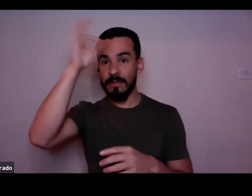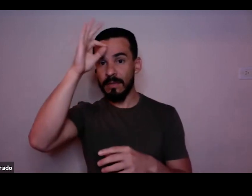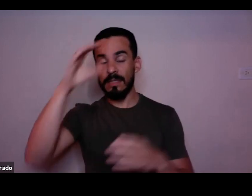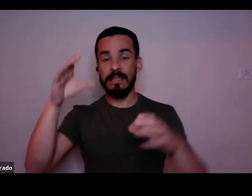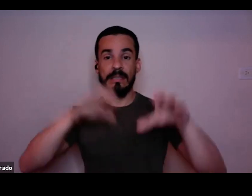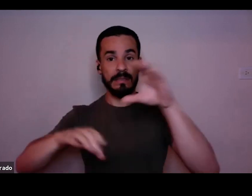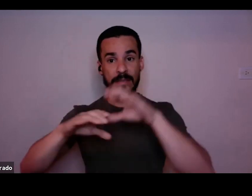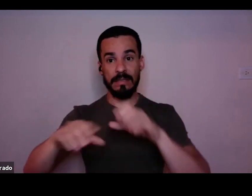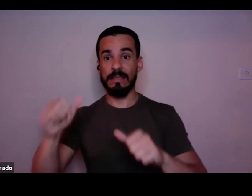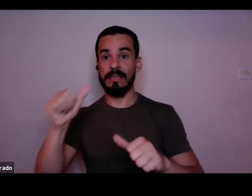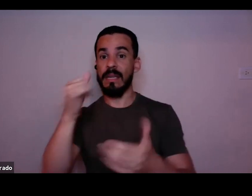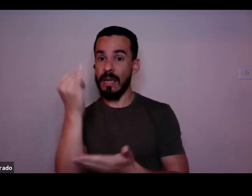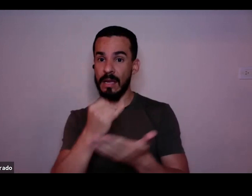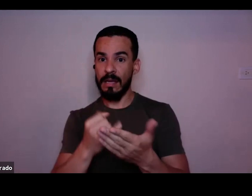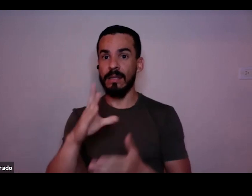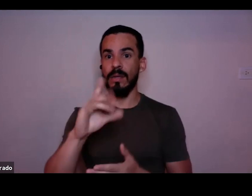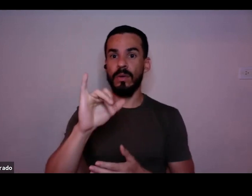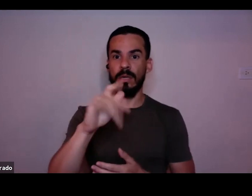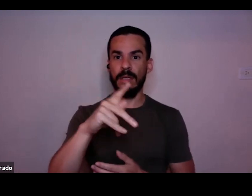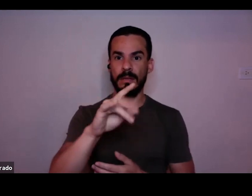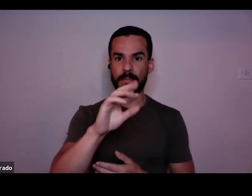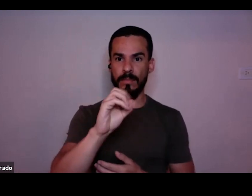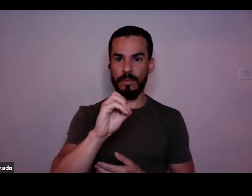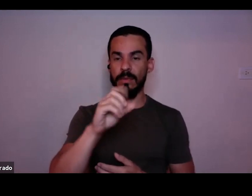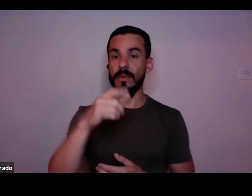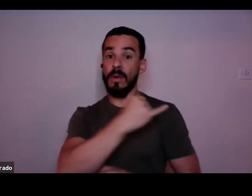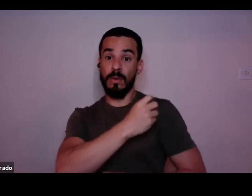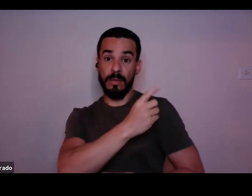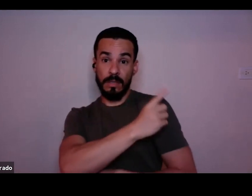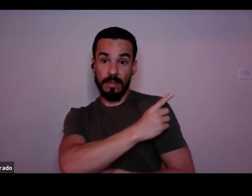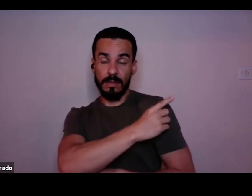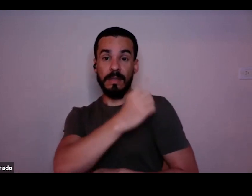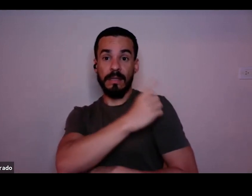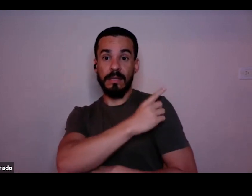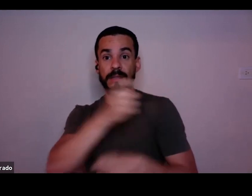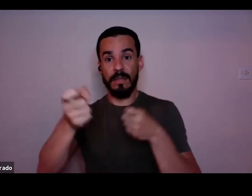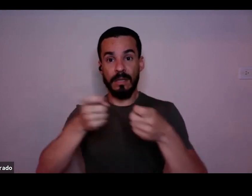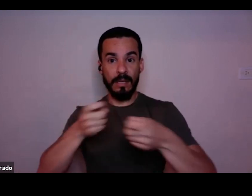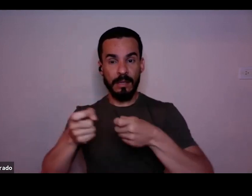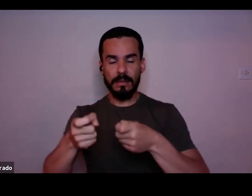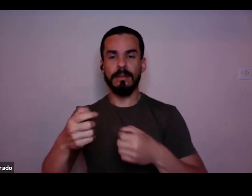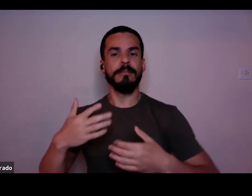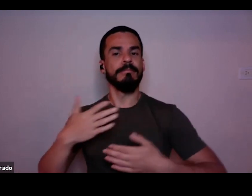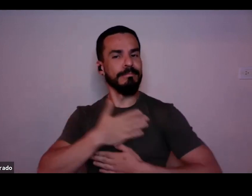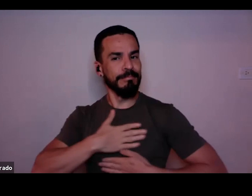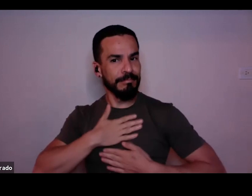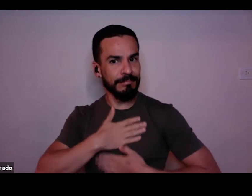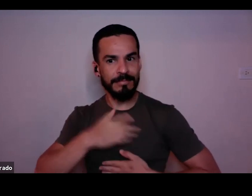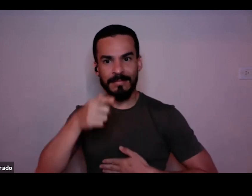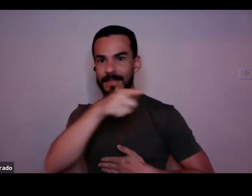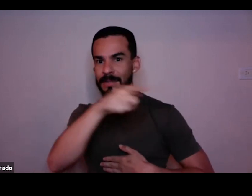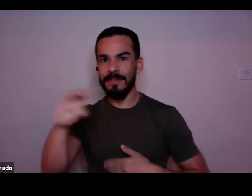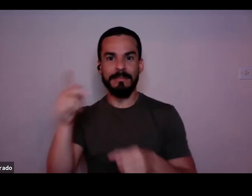y artes colipro para la junta directiva y la dirección ejecutiva es un placer contar con su